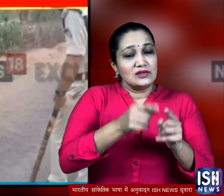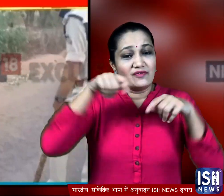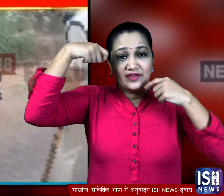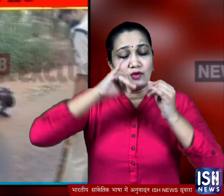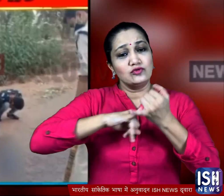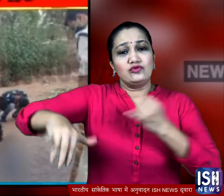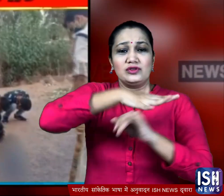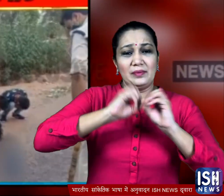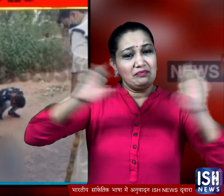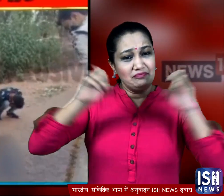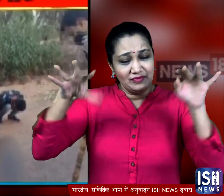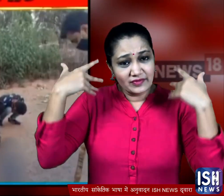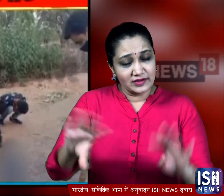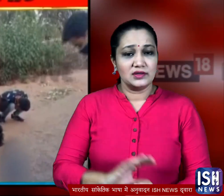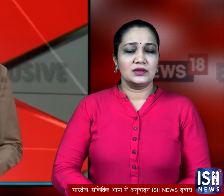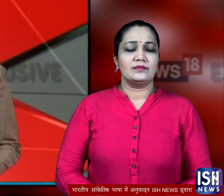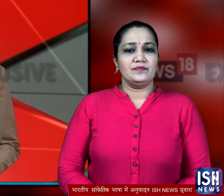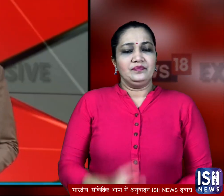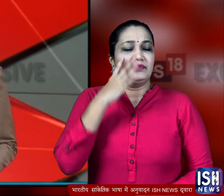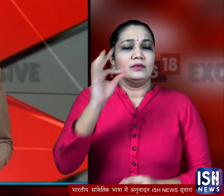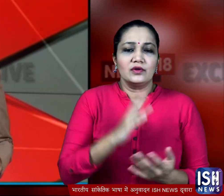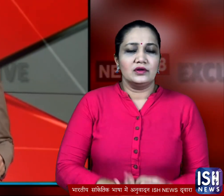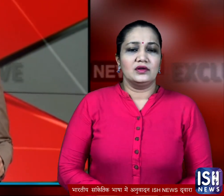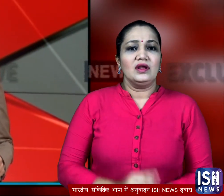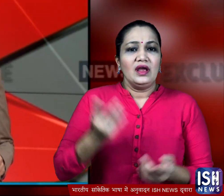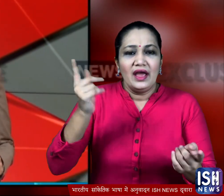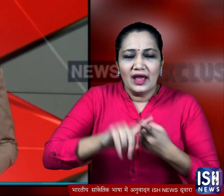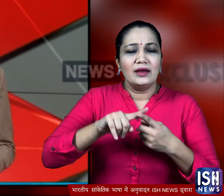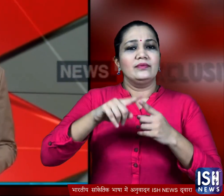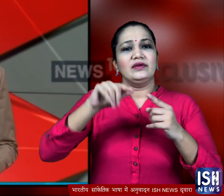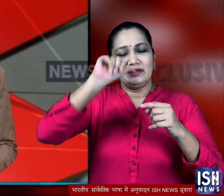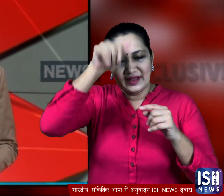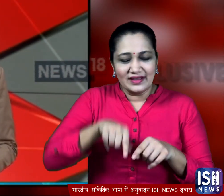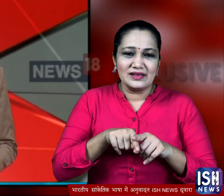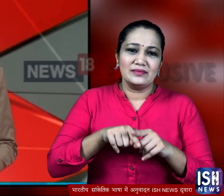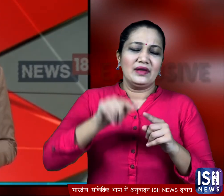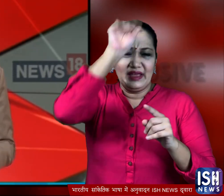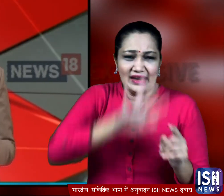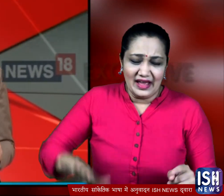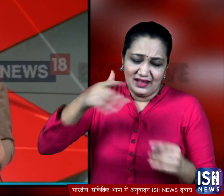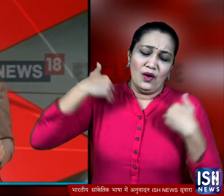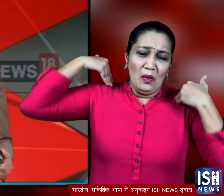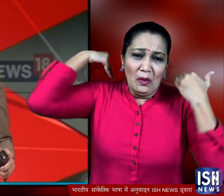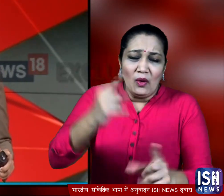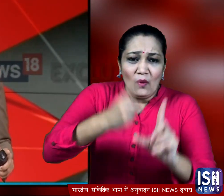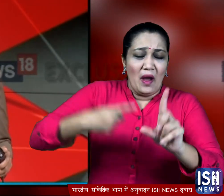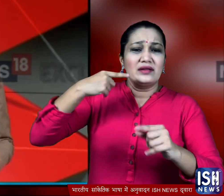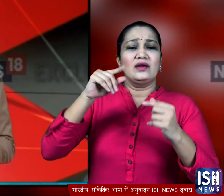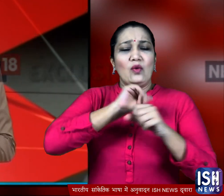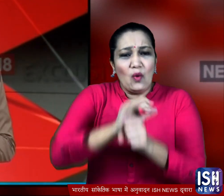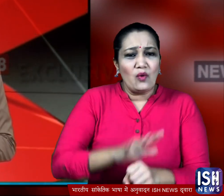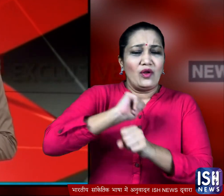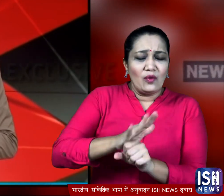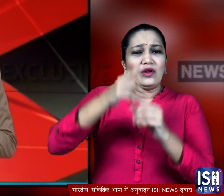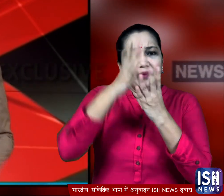ये वीडियो सोशल मीडिया पर भी वायरल हो गया। 100 बात की एक बात यह कि इस महामारी से देश को लड़ते हुए 1 साल से ज्यादा वक्त हो चुका है।